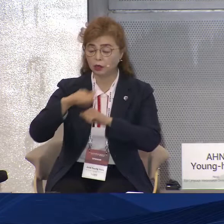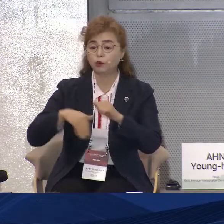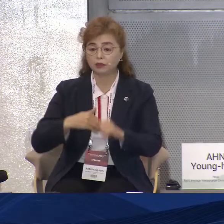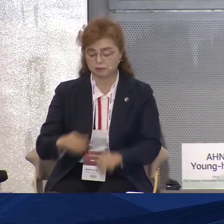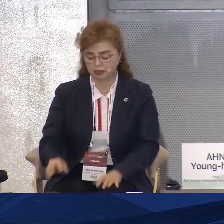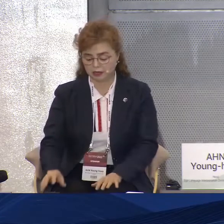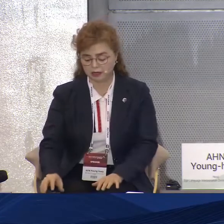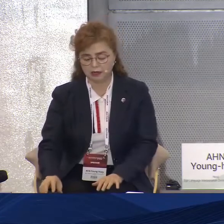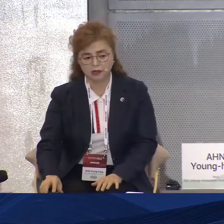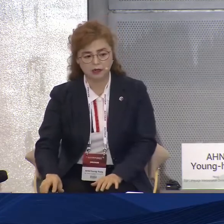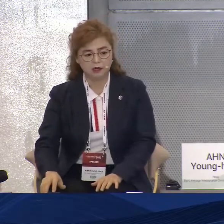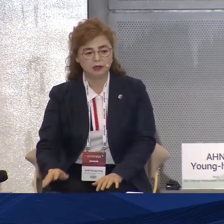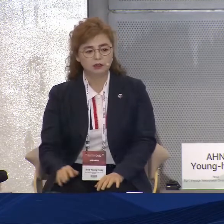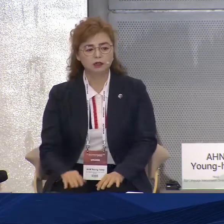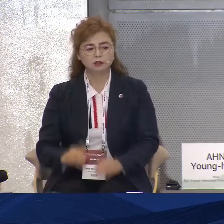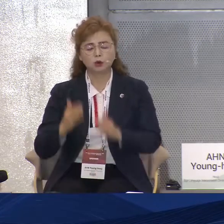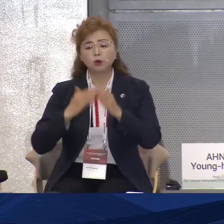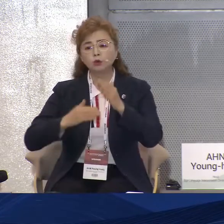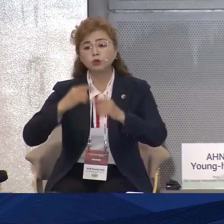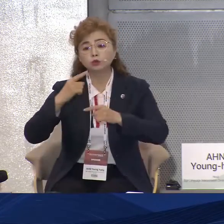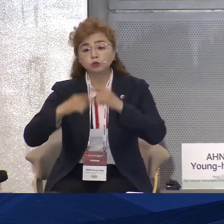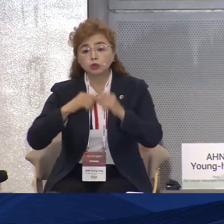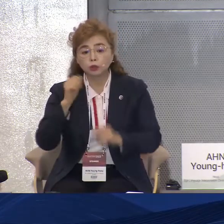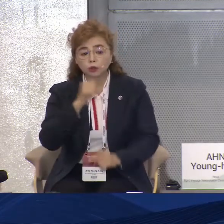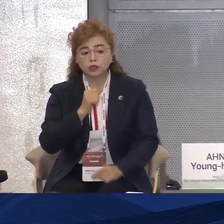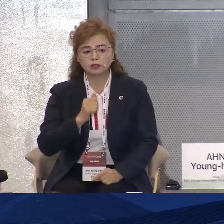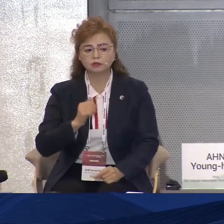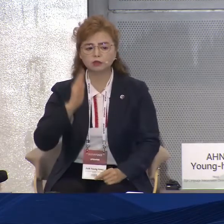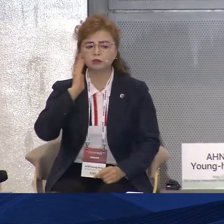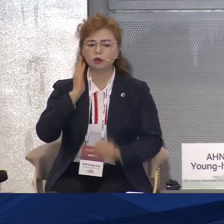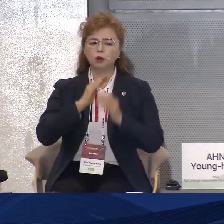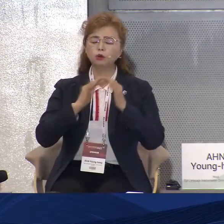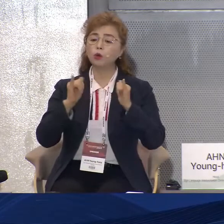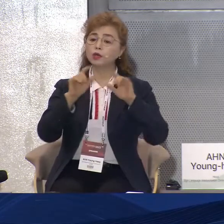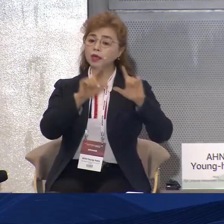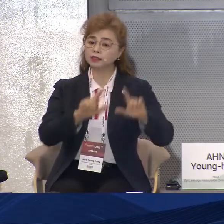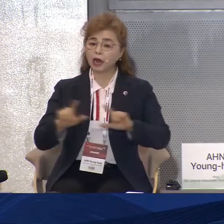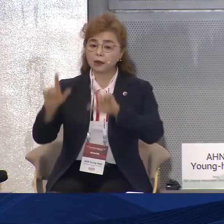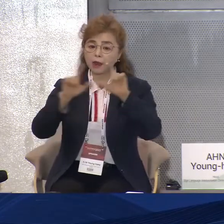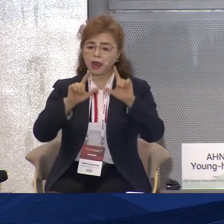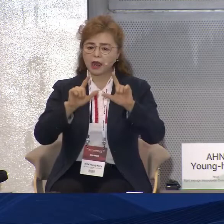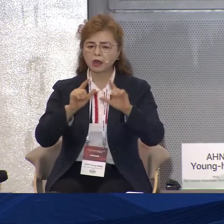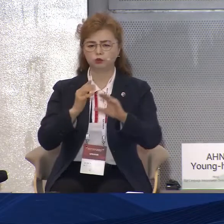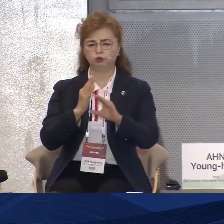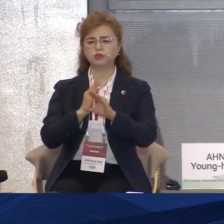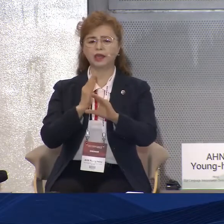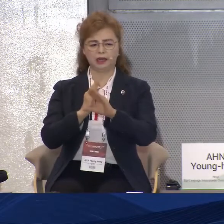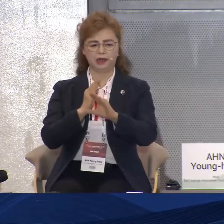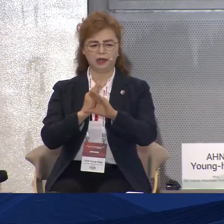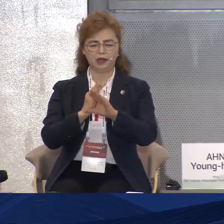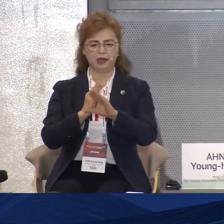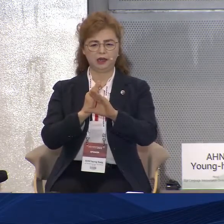그런 현황입니다. 그래서 공적 수어 통역이라는 것은 농인의 삶의